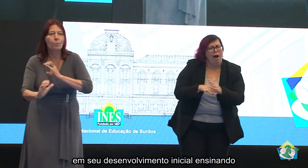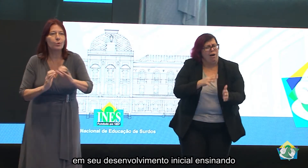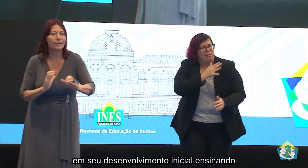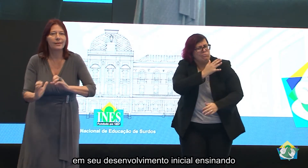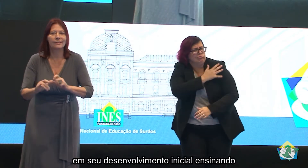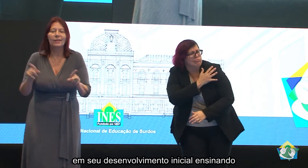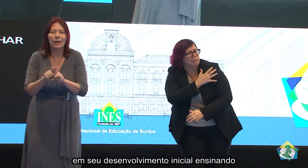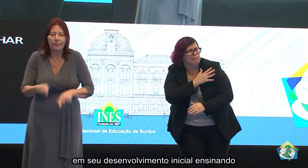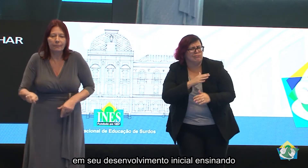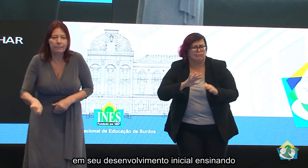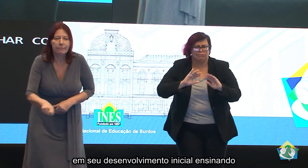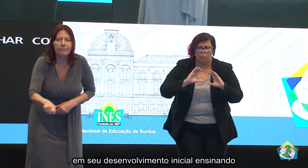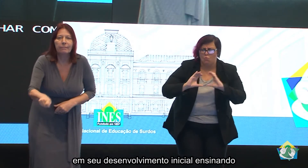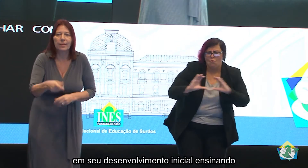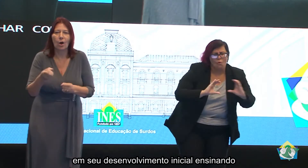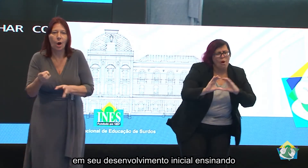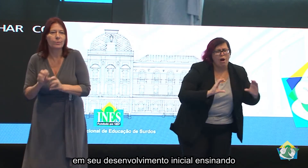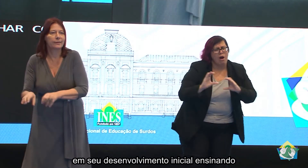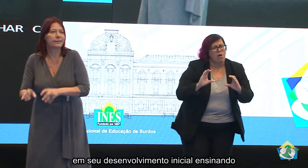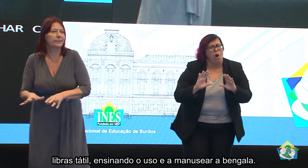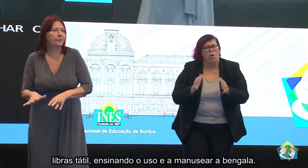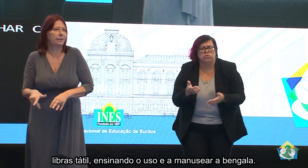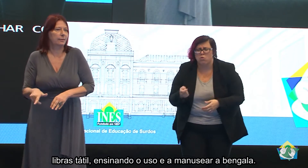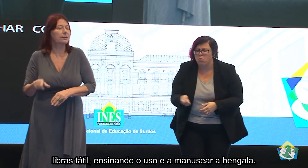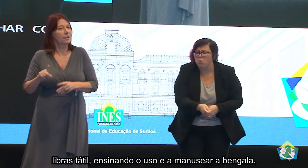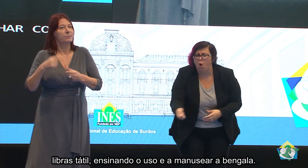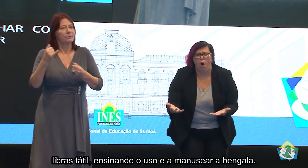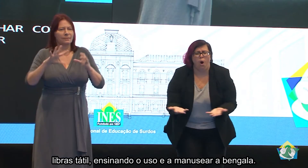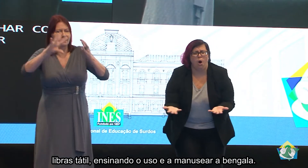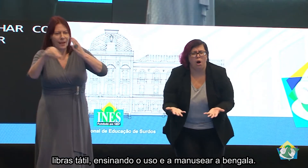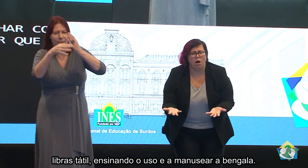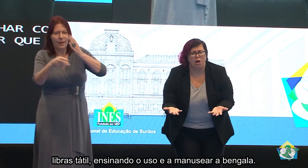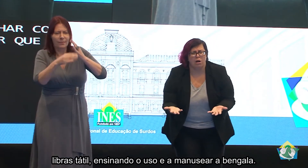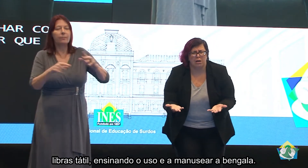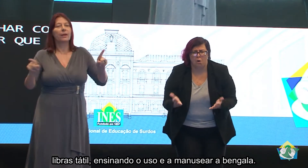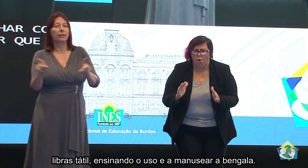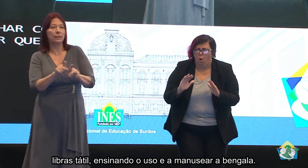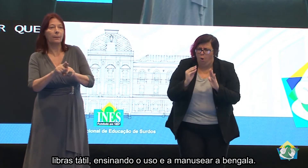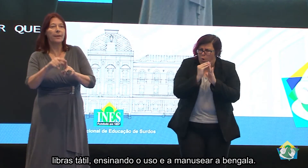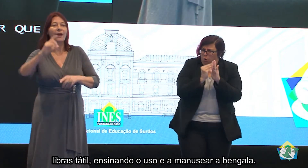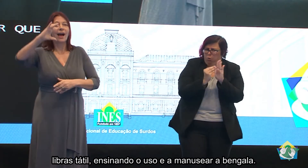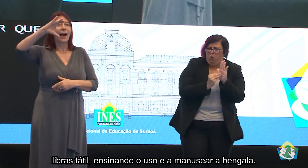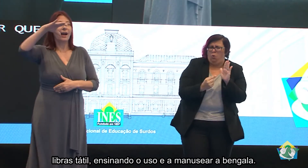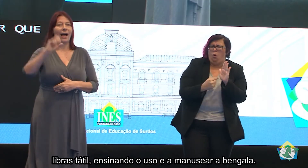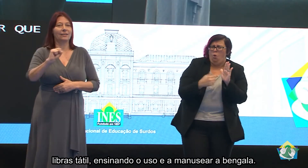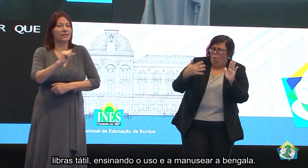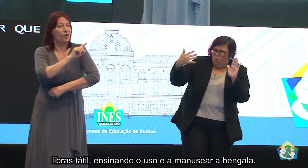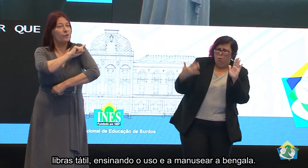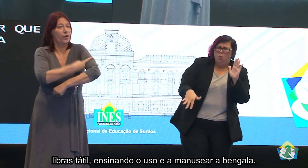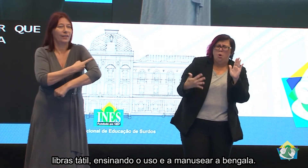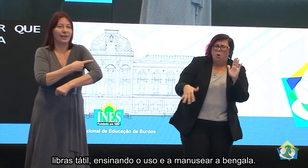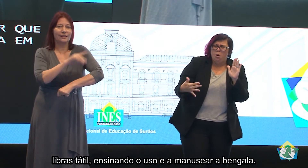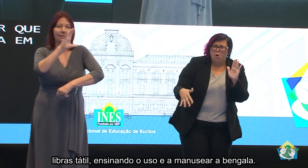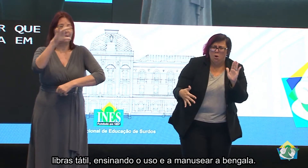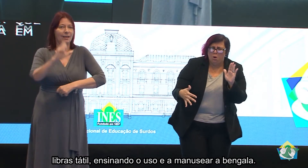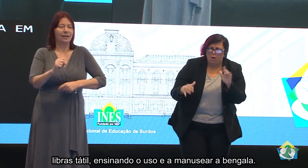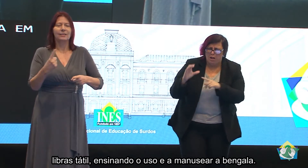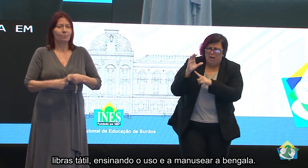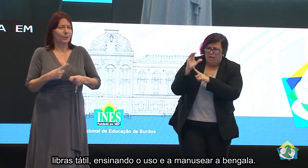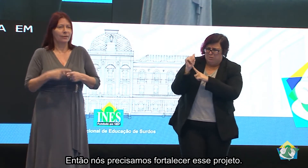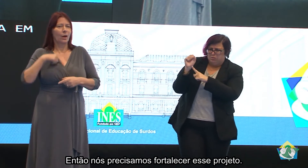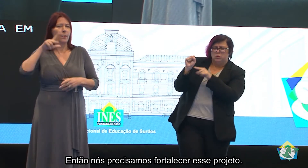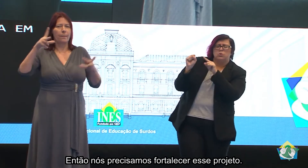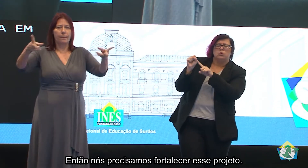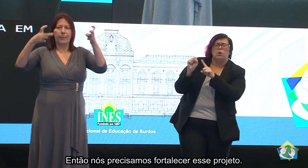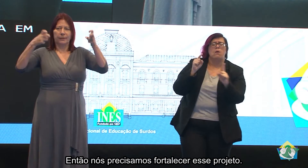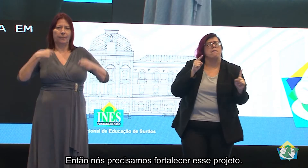em seu desenvolvimento inicial, ensinando Libras tátil, ensinando no uso e a manusear a